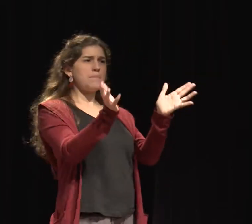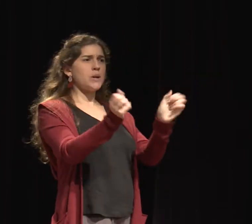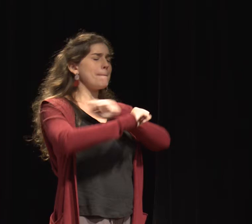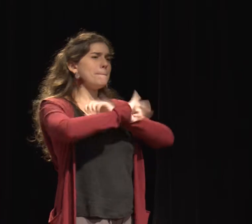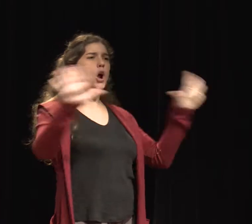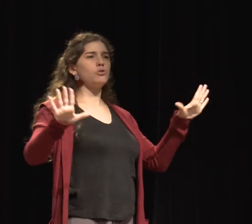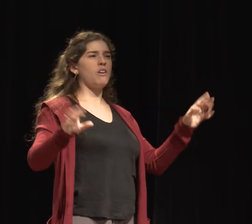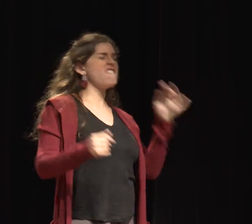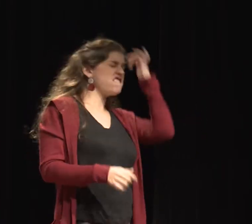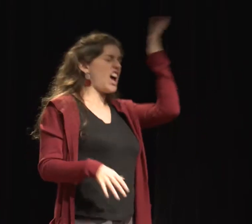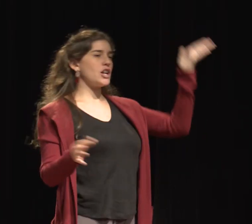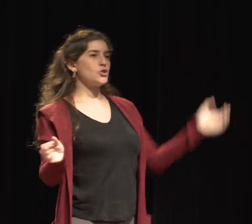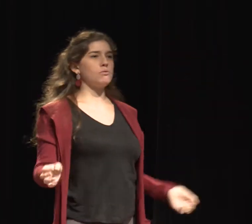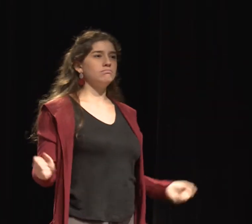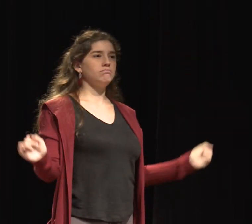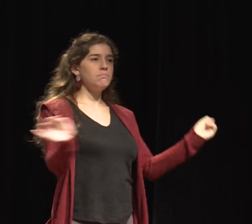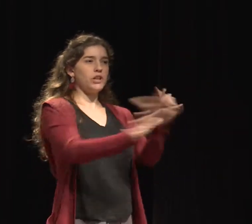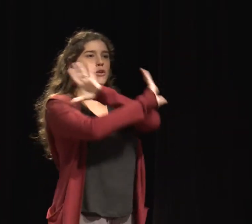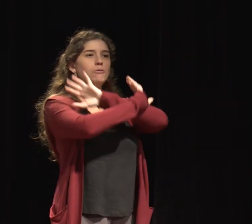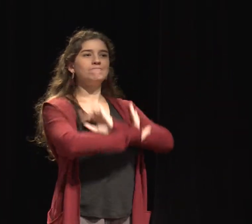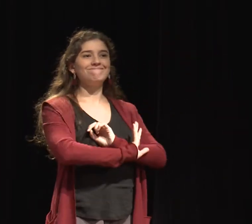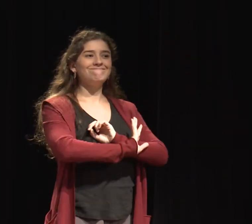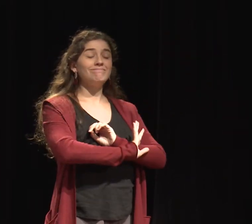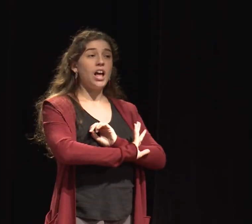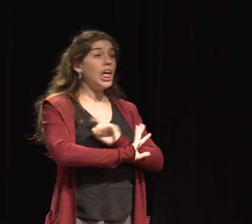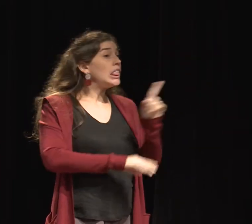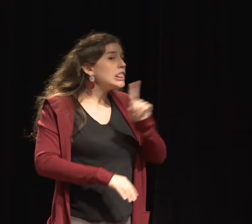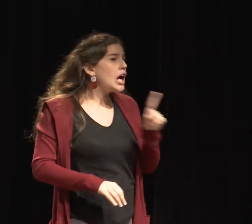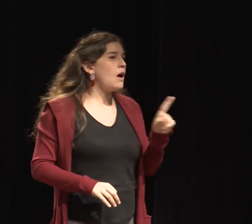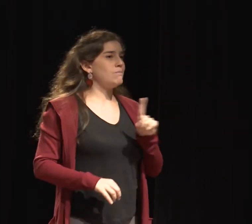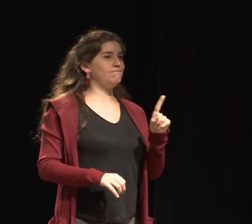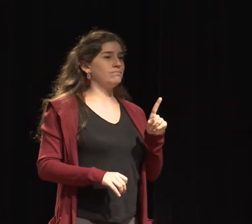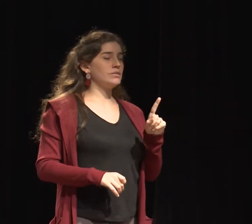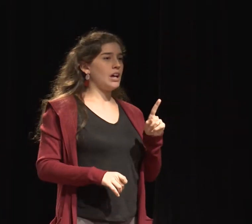não é só chegar e falar em Libras, é fácil, pronto, é isso. Não.